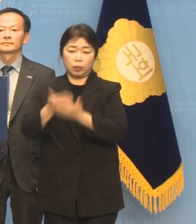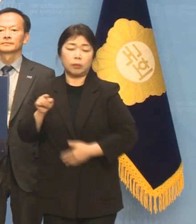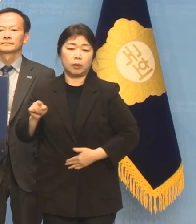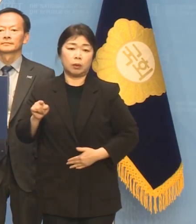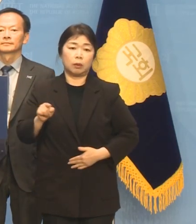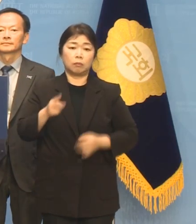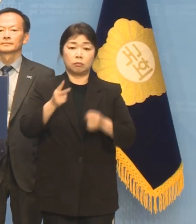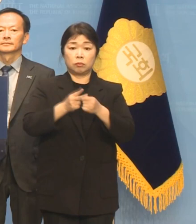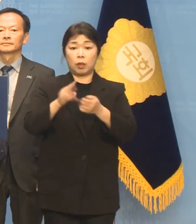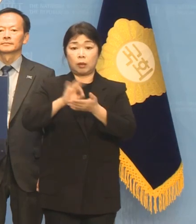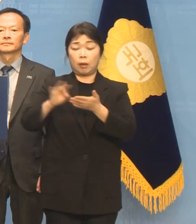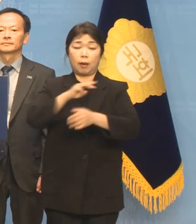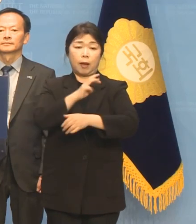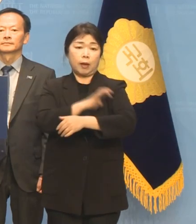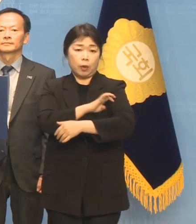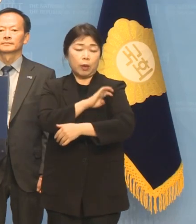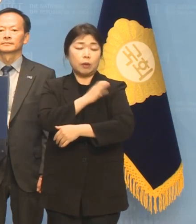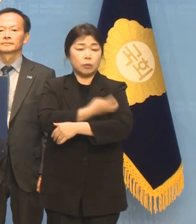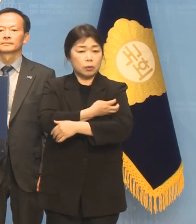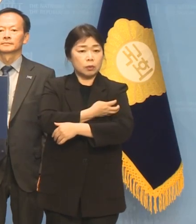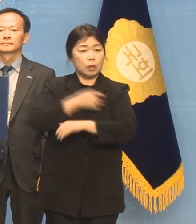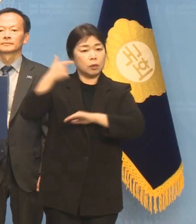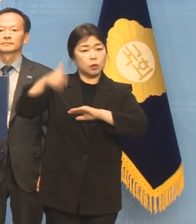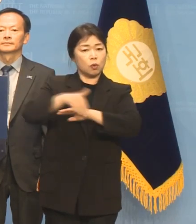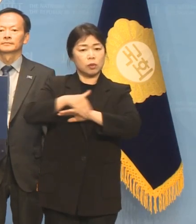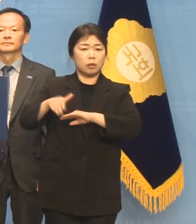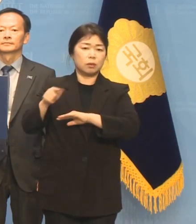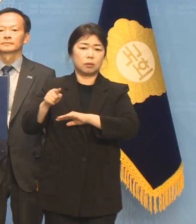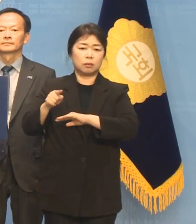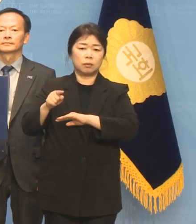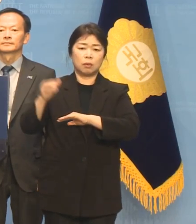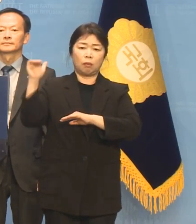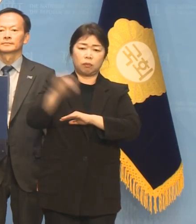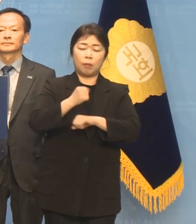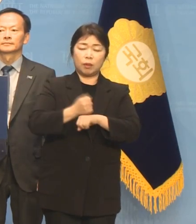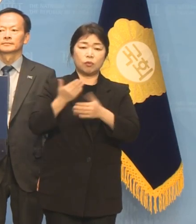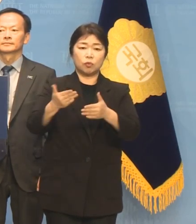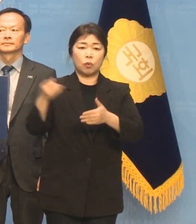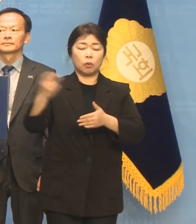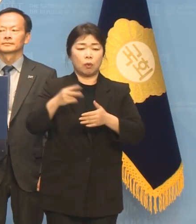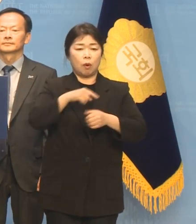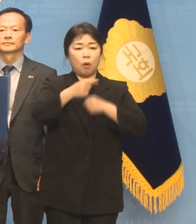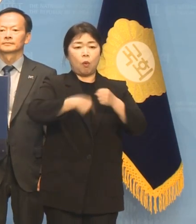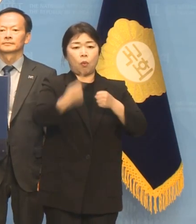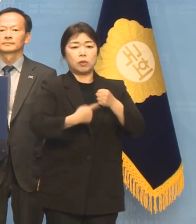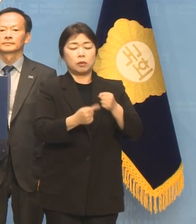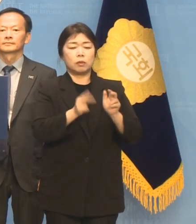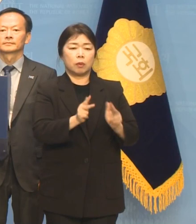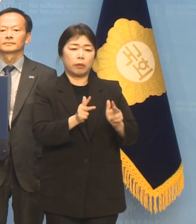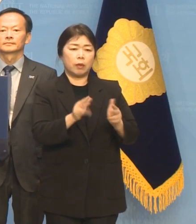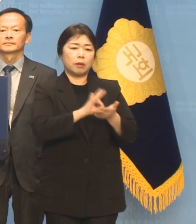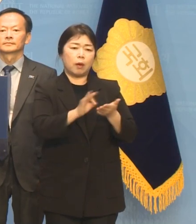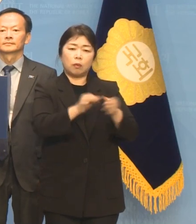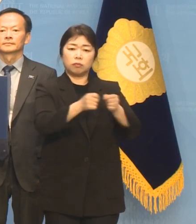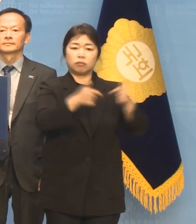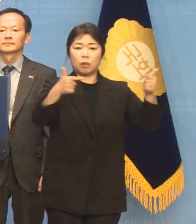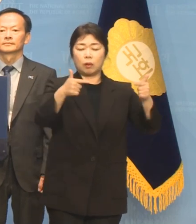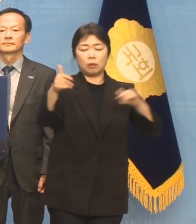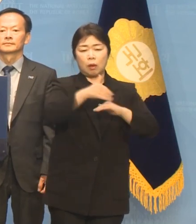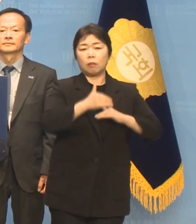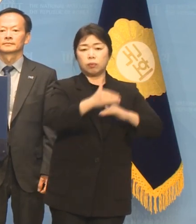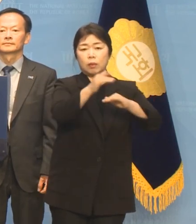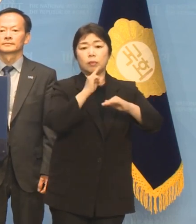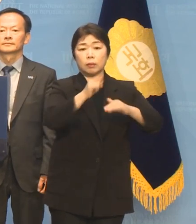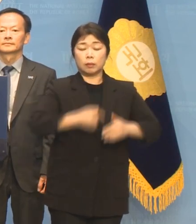심각하게 후퇴시키고 시대 착오적인 원전 강화 정책을 추진하고 있습니다 어렵게 싹을